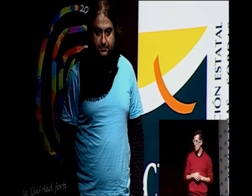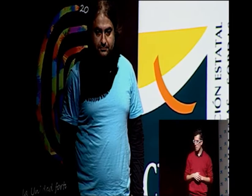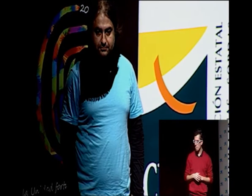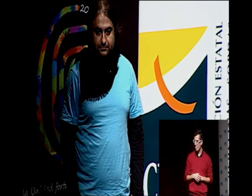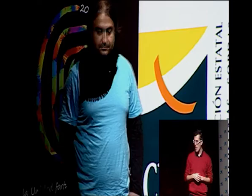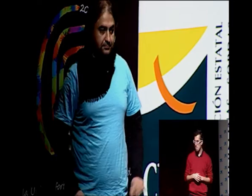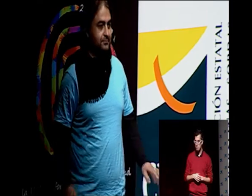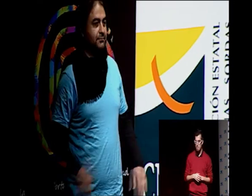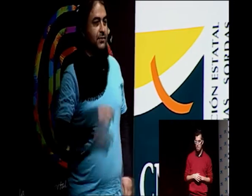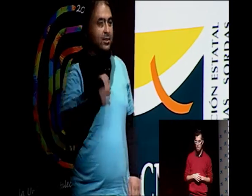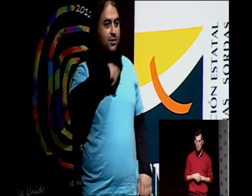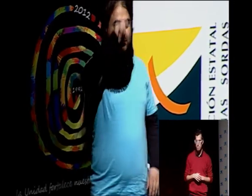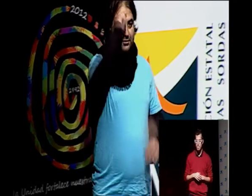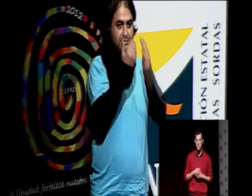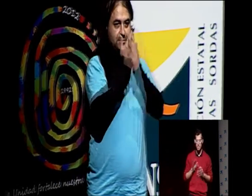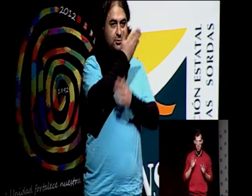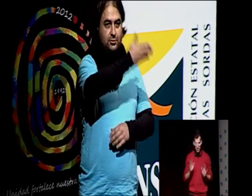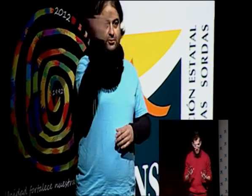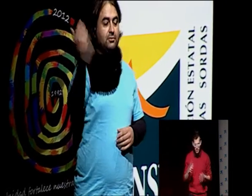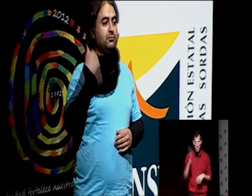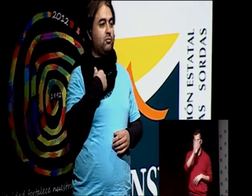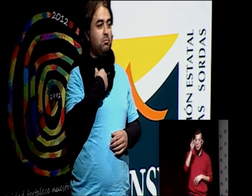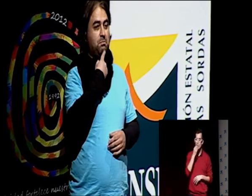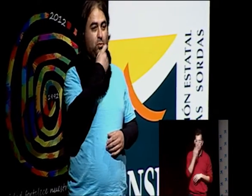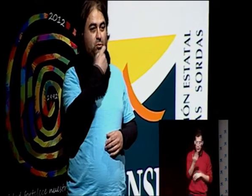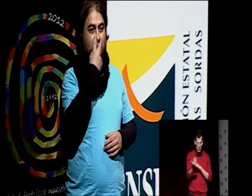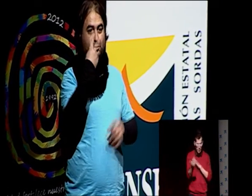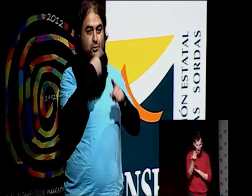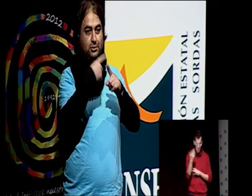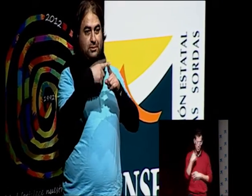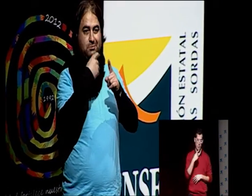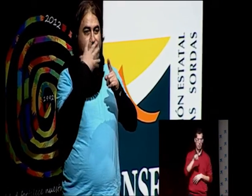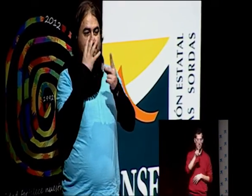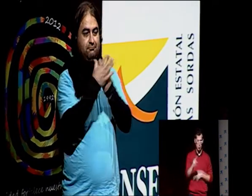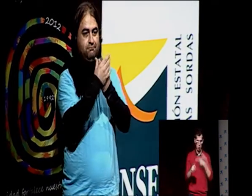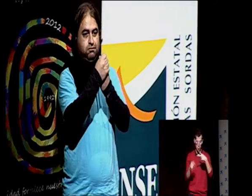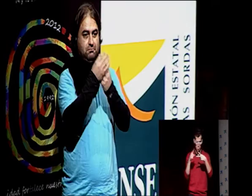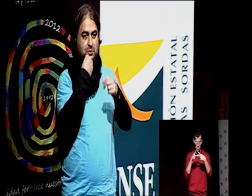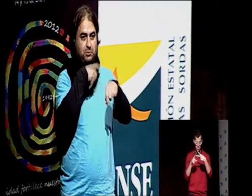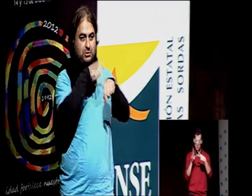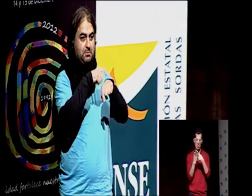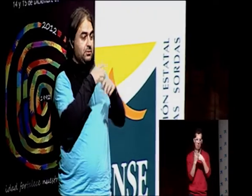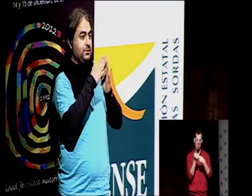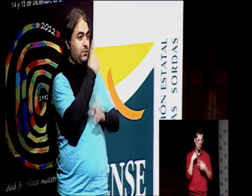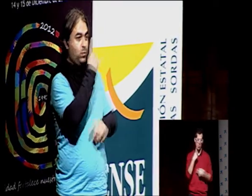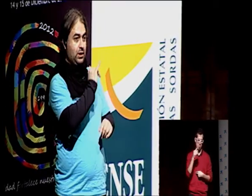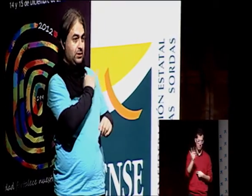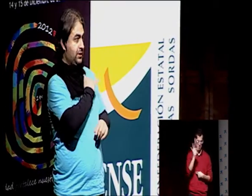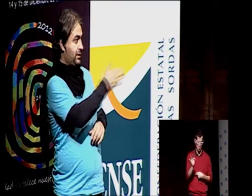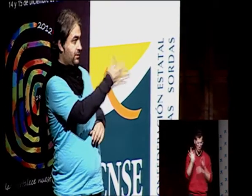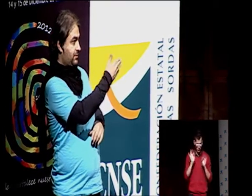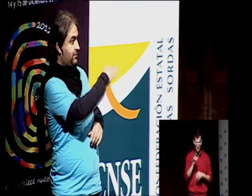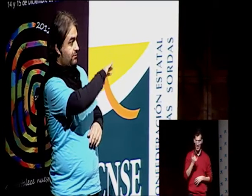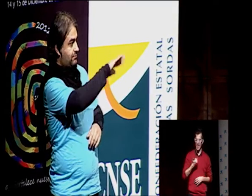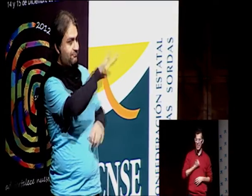veo ah estupendo hola Buenos días Eh quería hacer dos preguntas al mismo